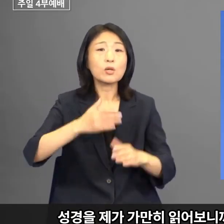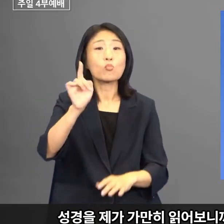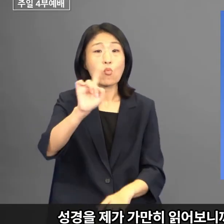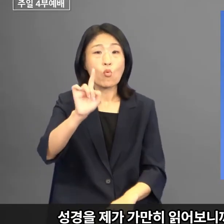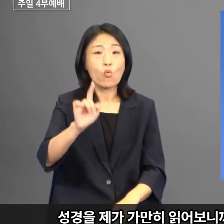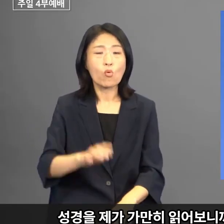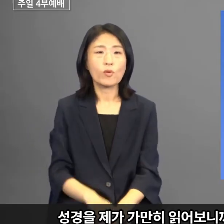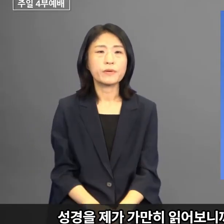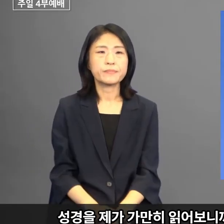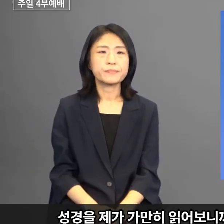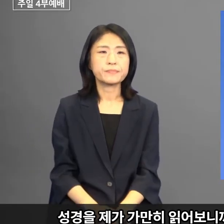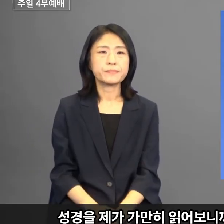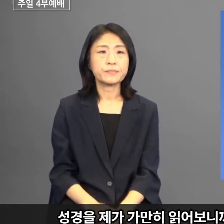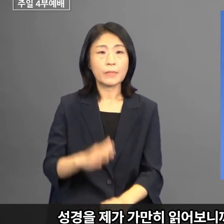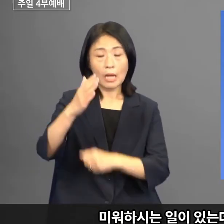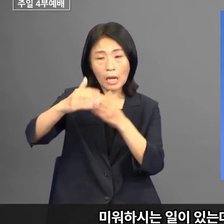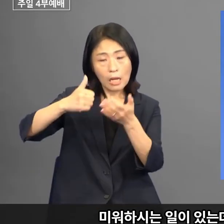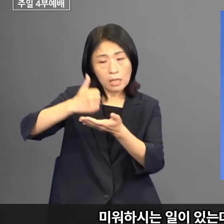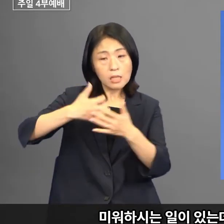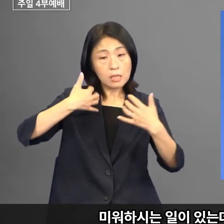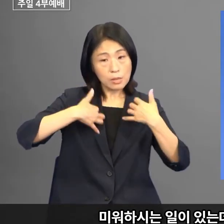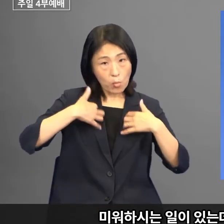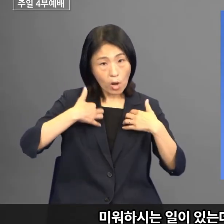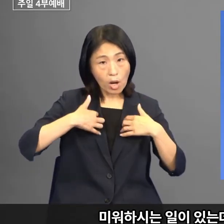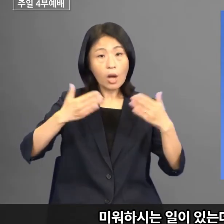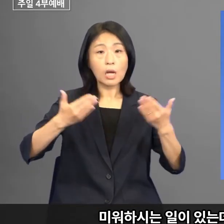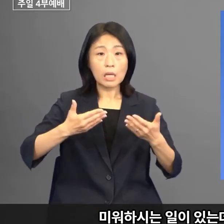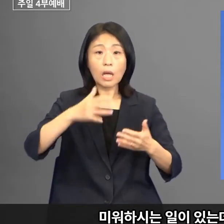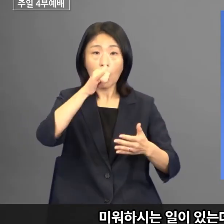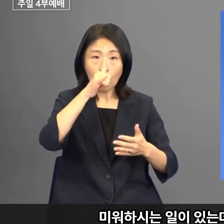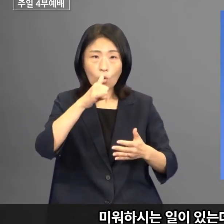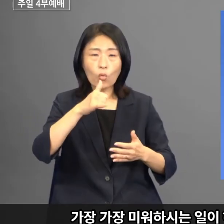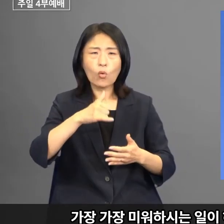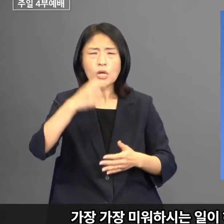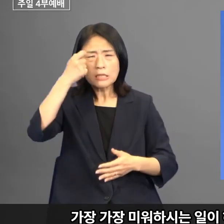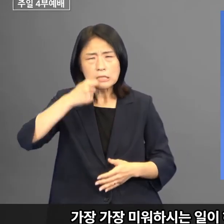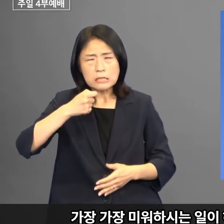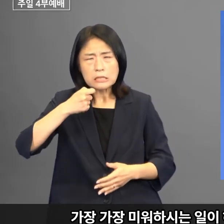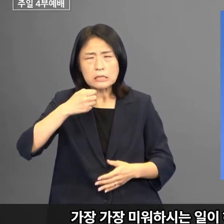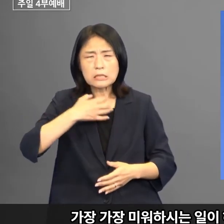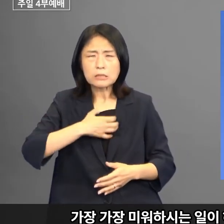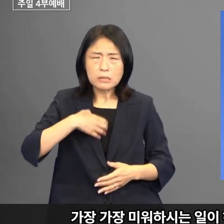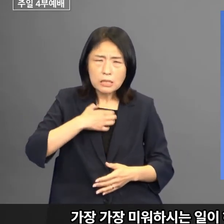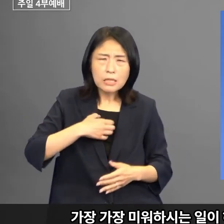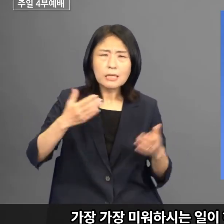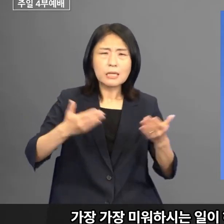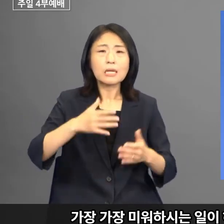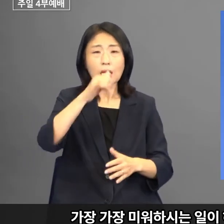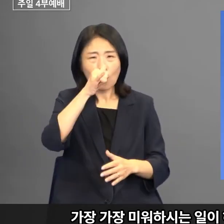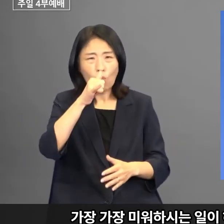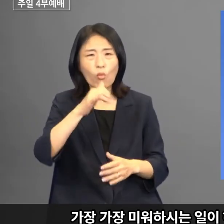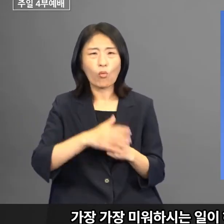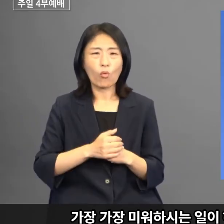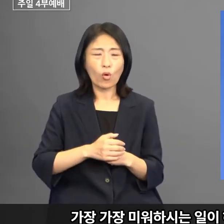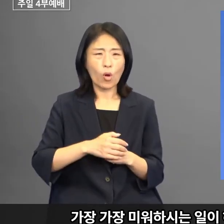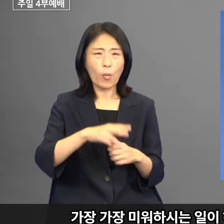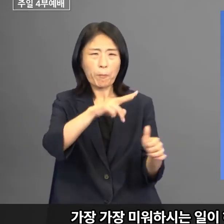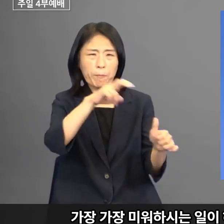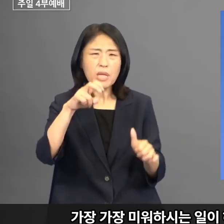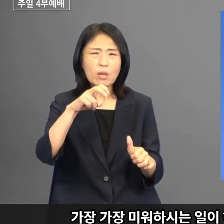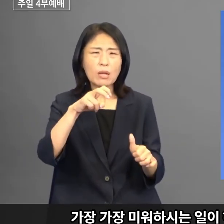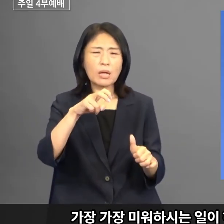읽어보니까 하나님께서 기뻐하시는 일이 있고 미워하시는 일이 있는데, 슬퍼하시는 일이 있는데 가장 미워하시는 일이 하나